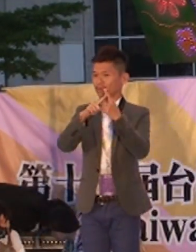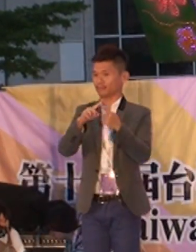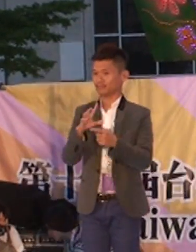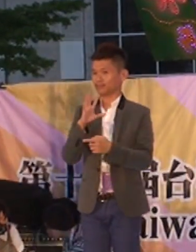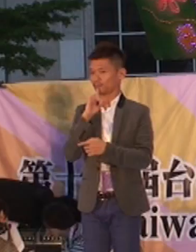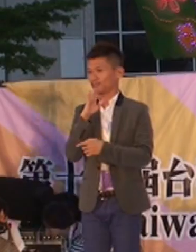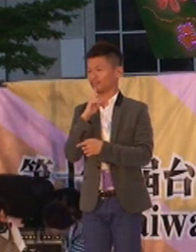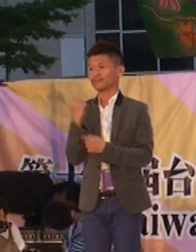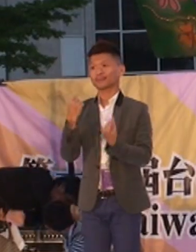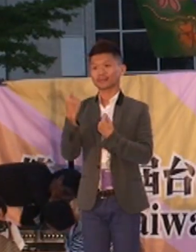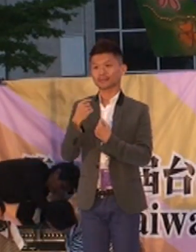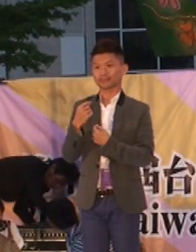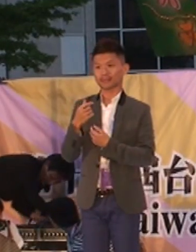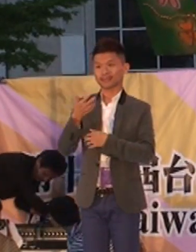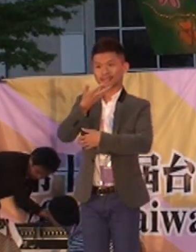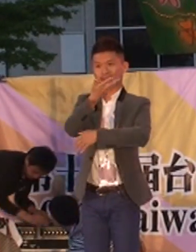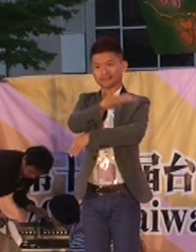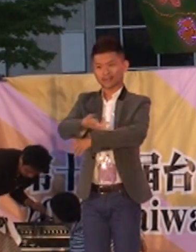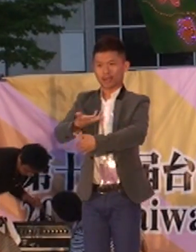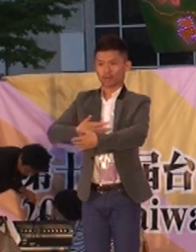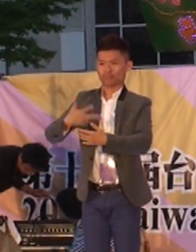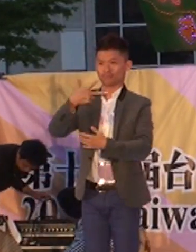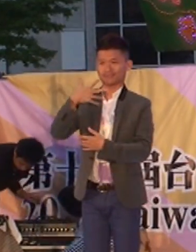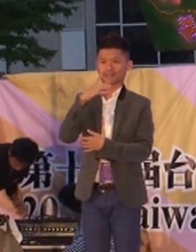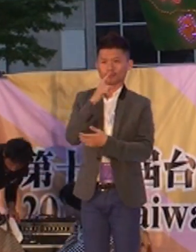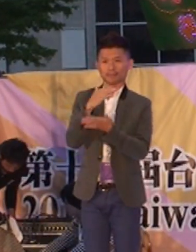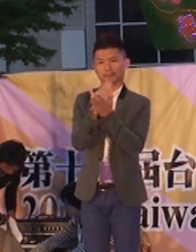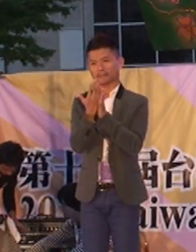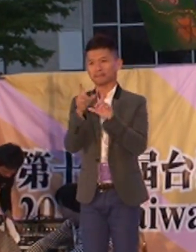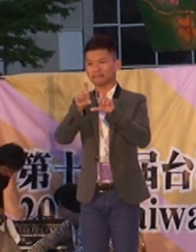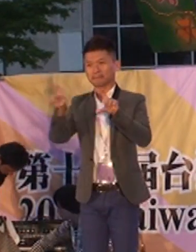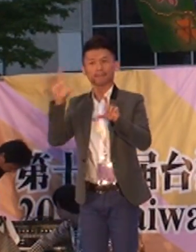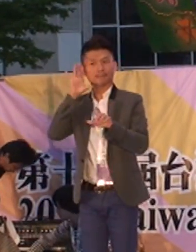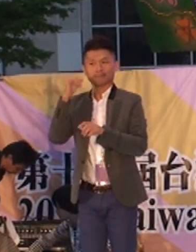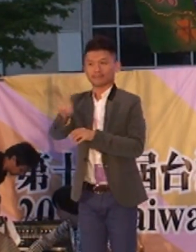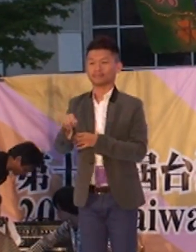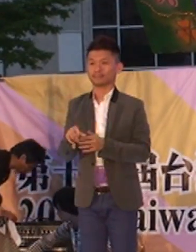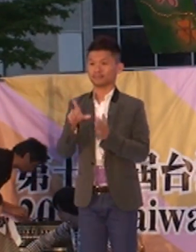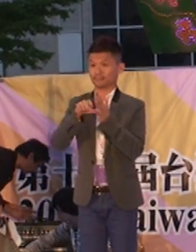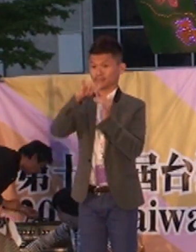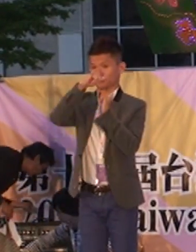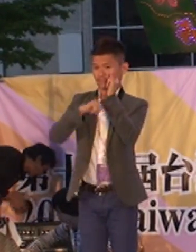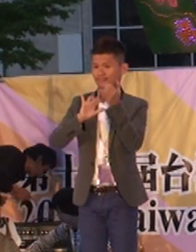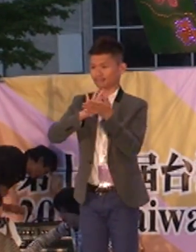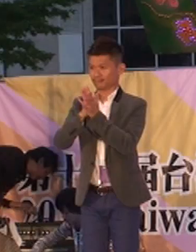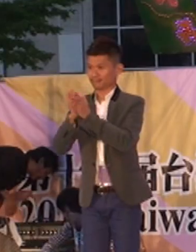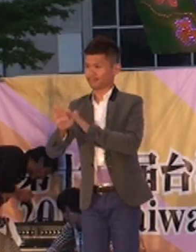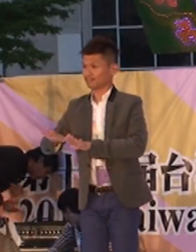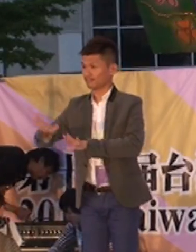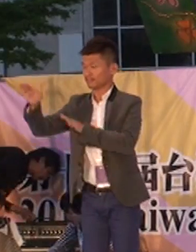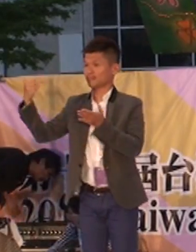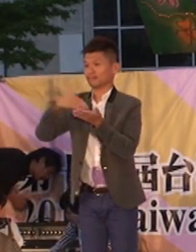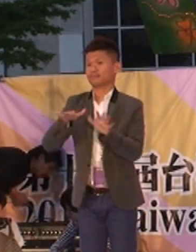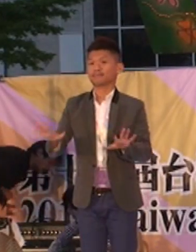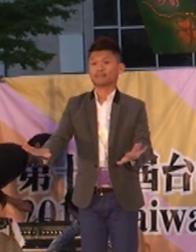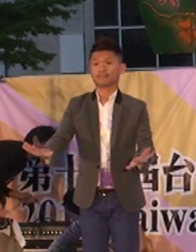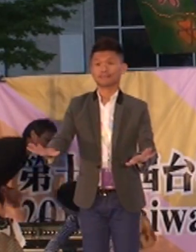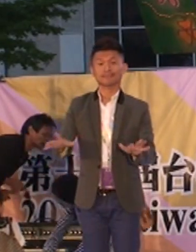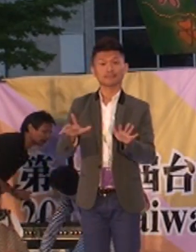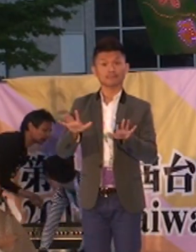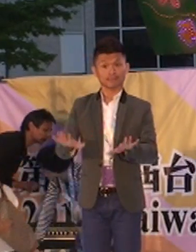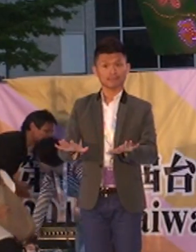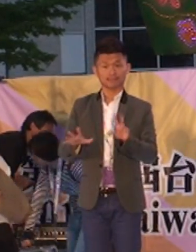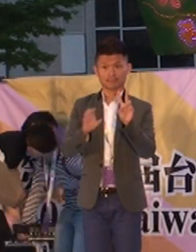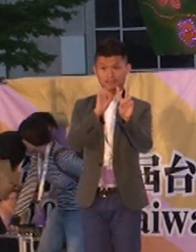胎，什么江湖奇怪，什么一大堆的。时代不断的演进，一直到今天此时此